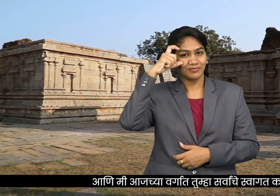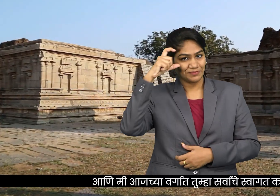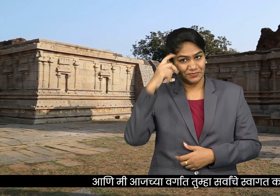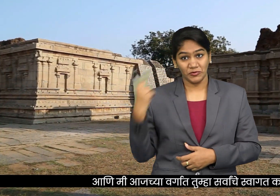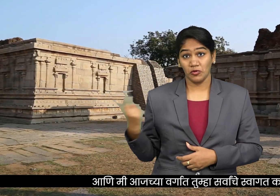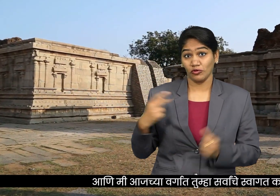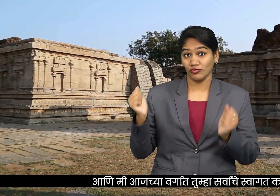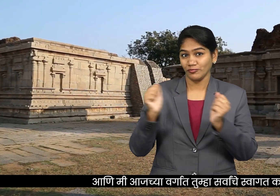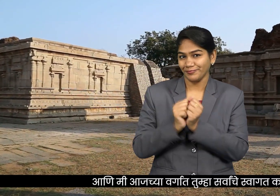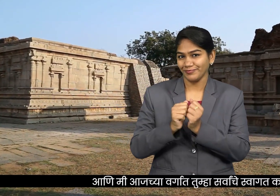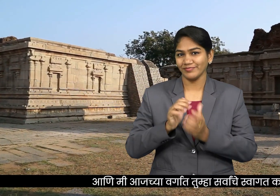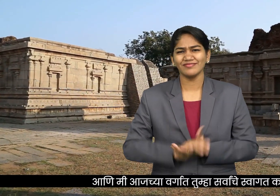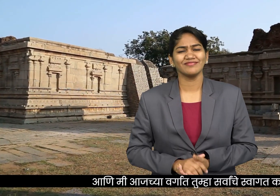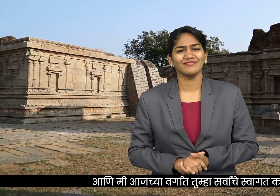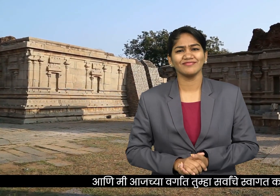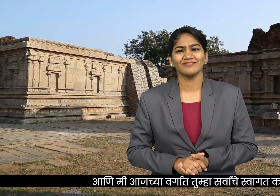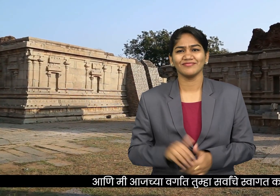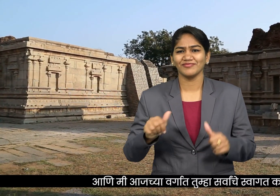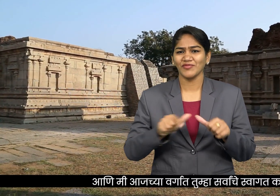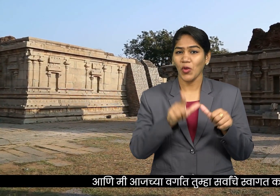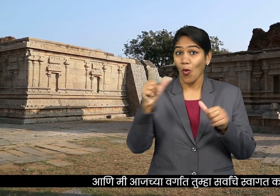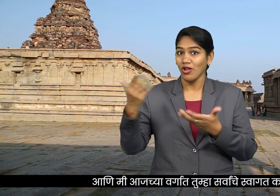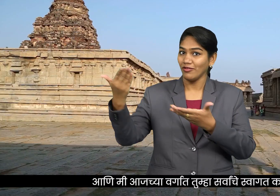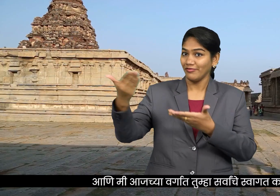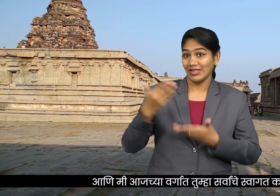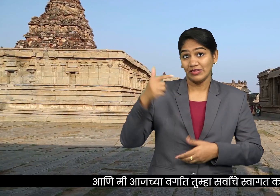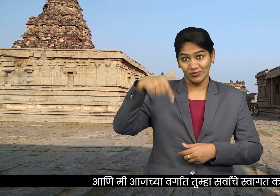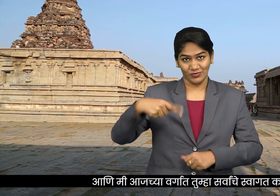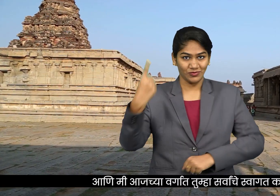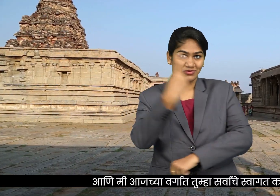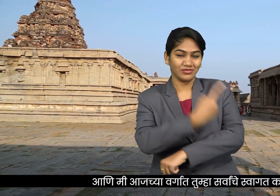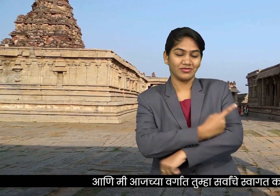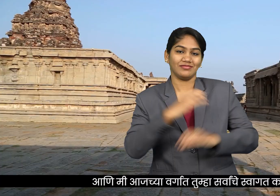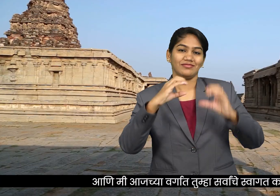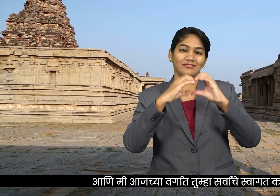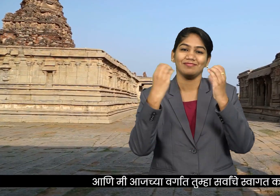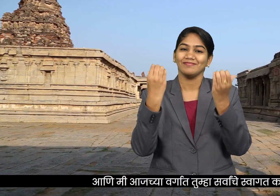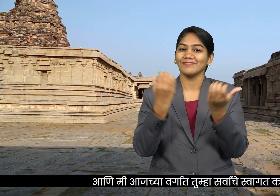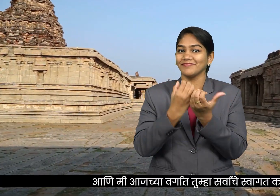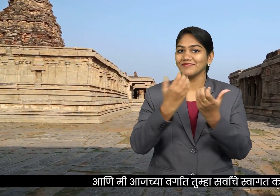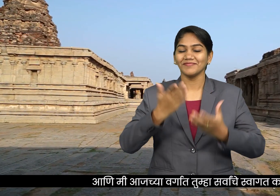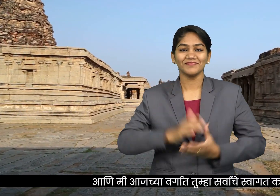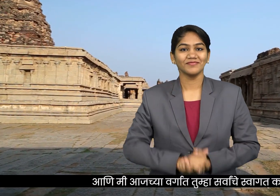आणि मी आजचे वर्गात तुम्हा सर्वांचे स्वागत करतो.